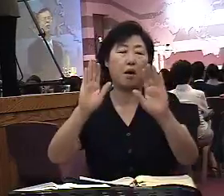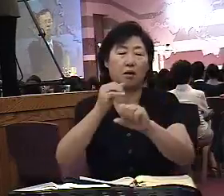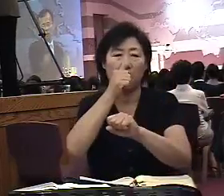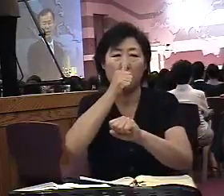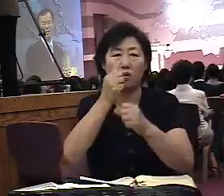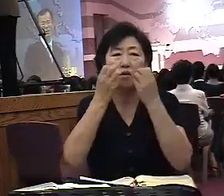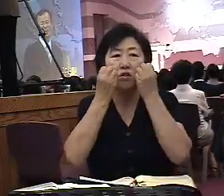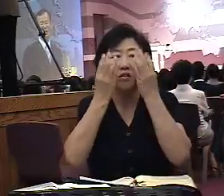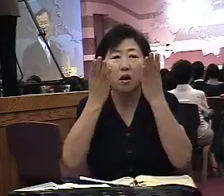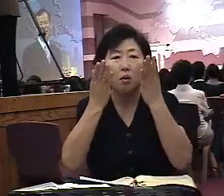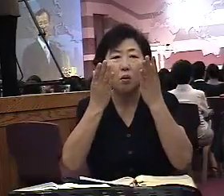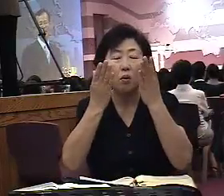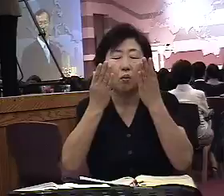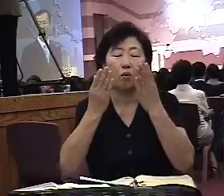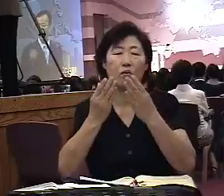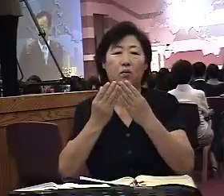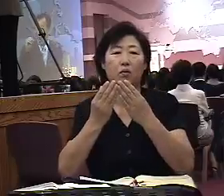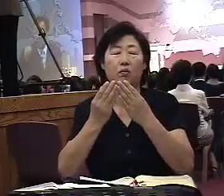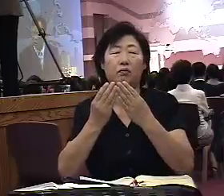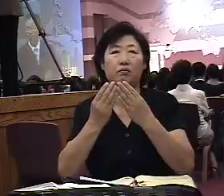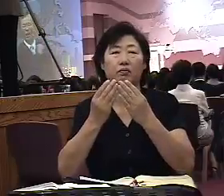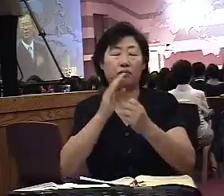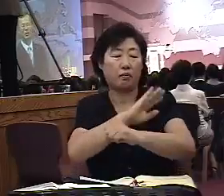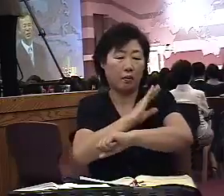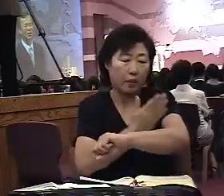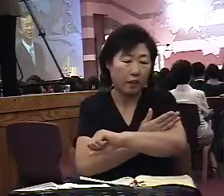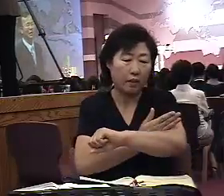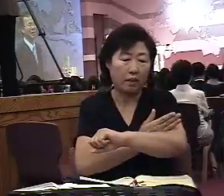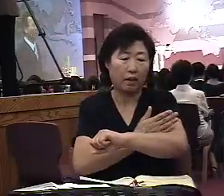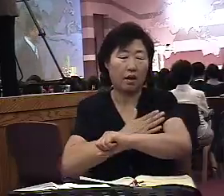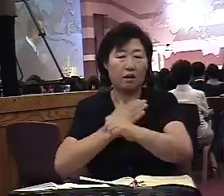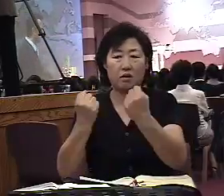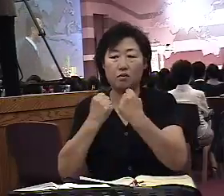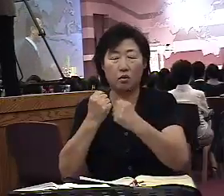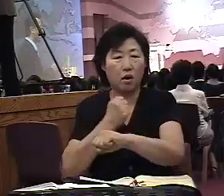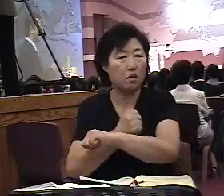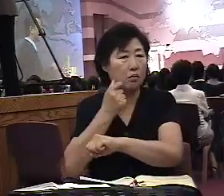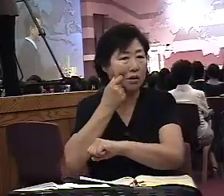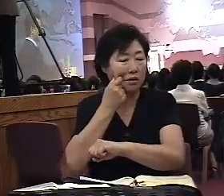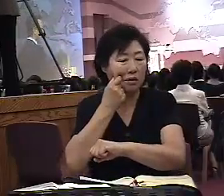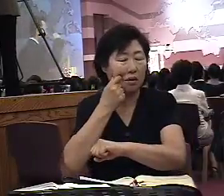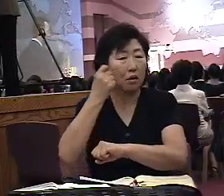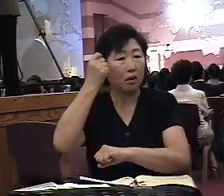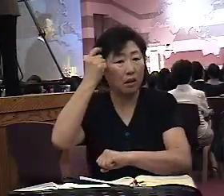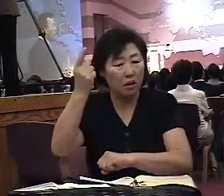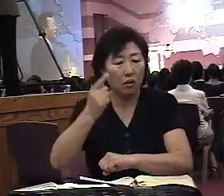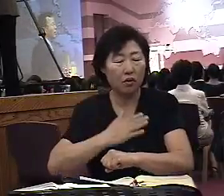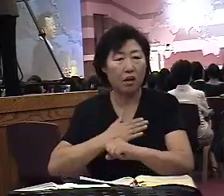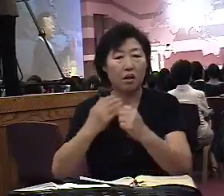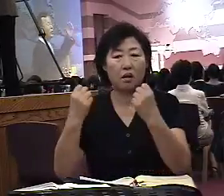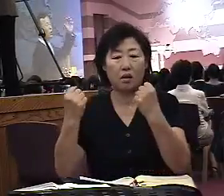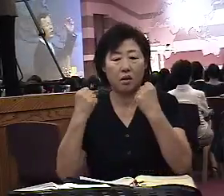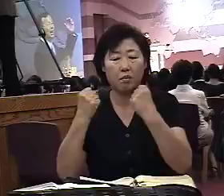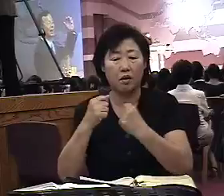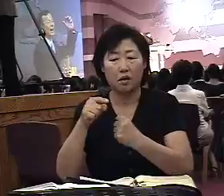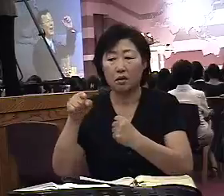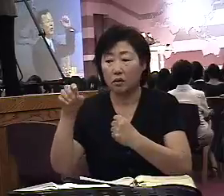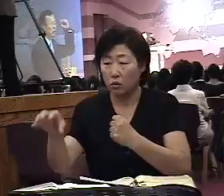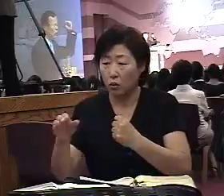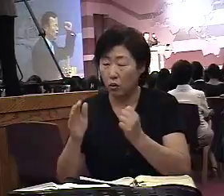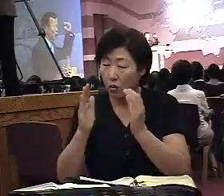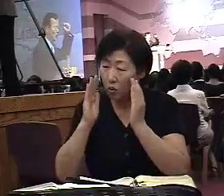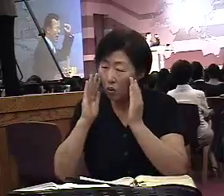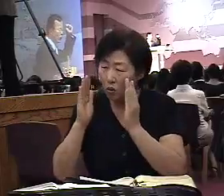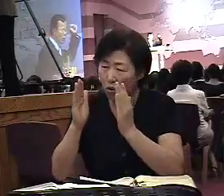주시는 그분이 필요하다는 거예요. 내 힘으로 할 수 없다는 것을 깨닫고 내 힘으로는 그쪽을